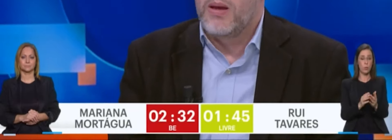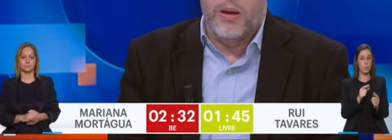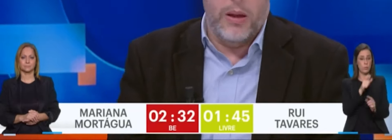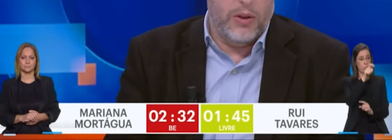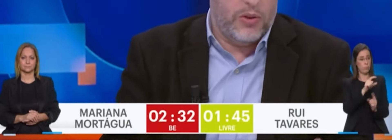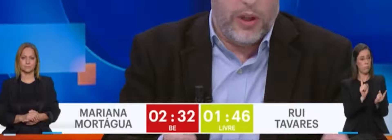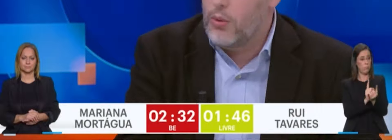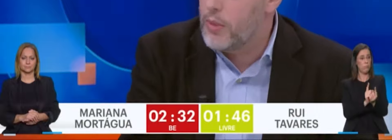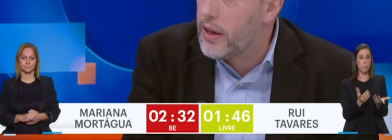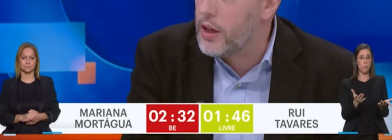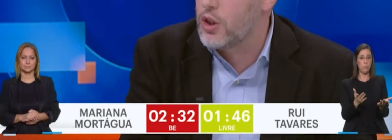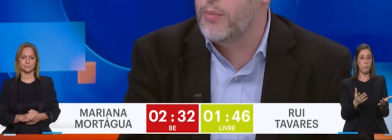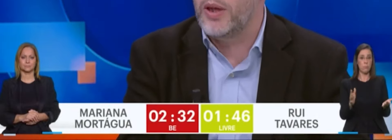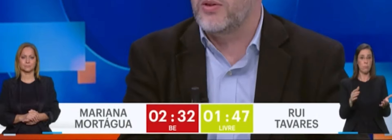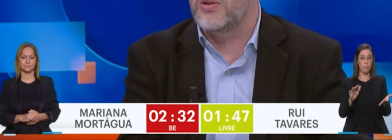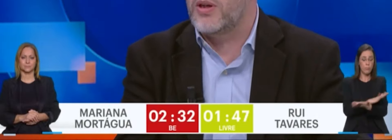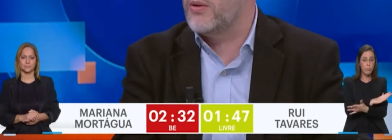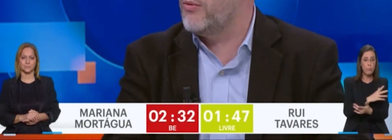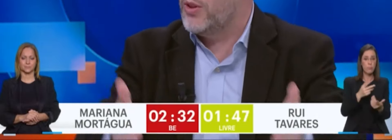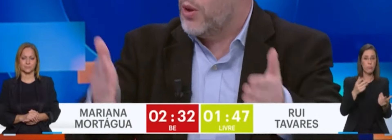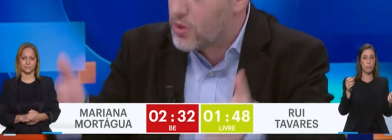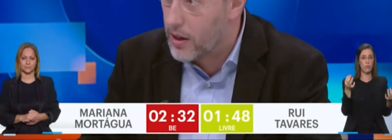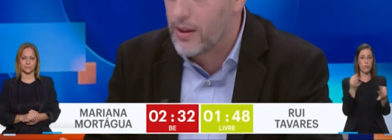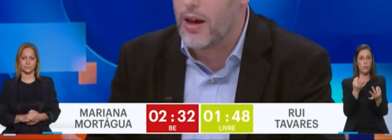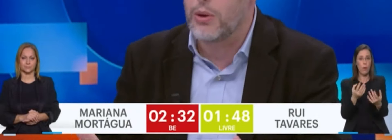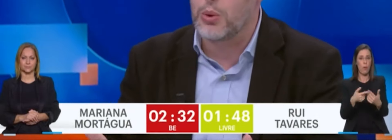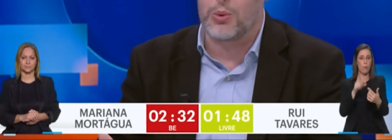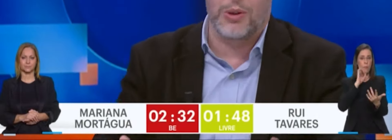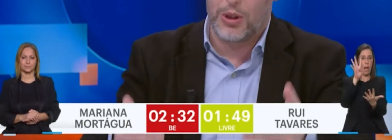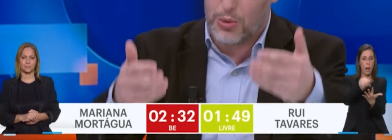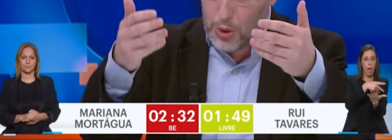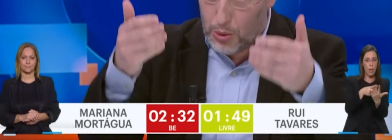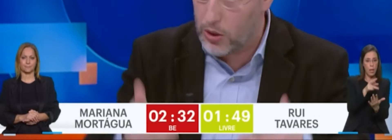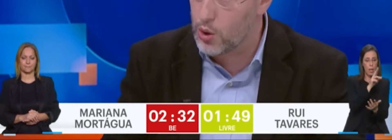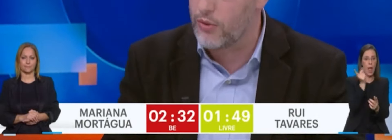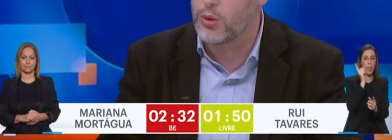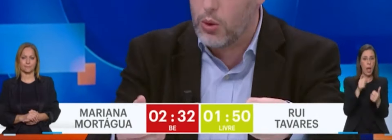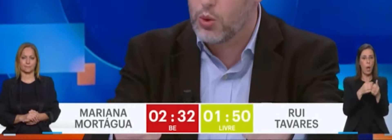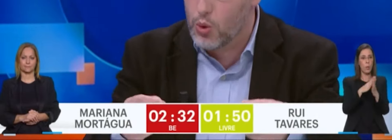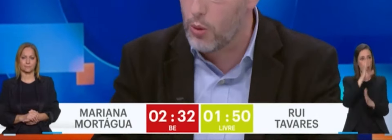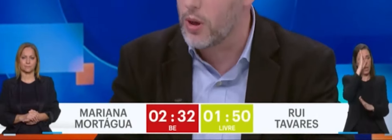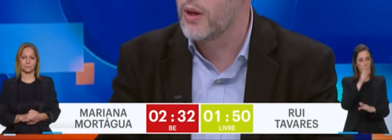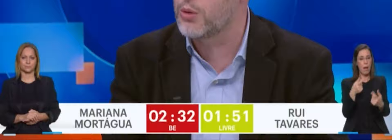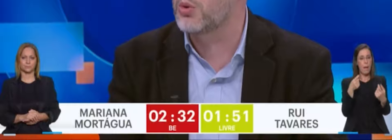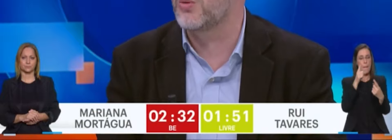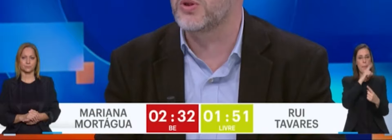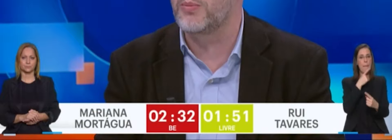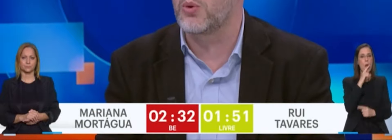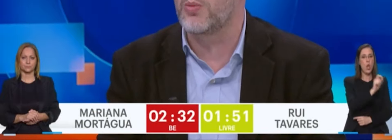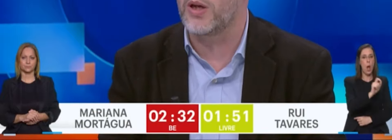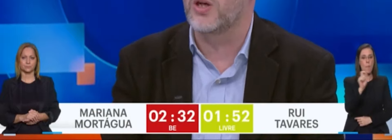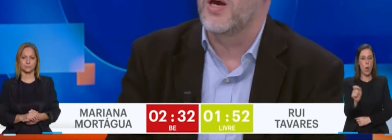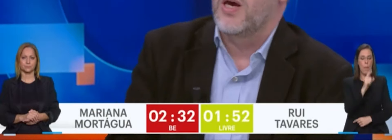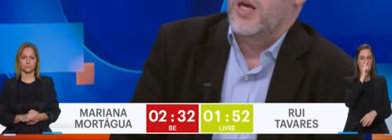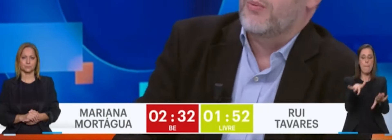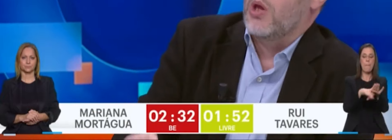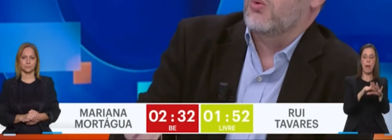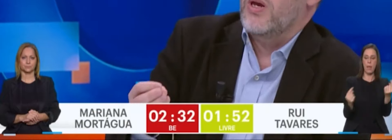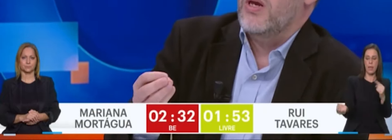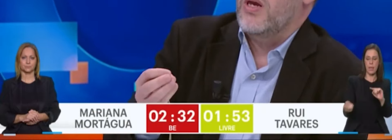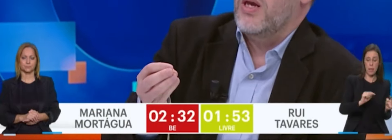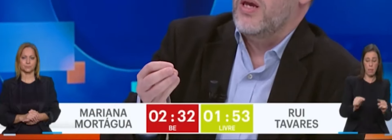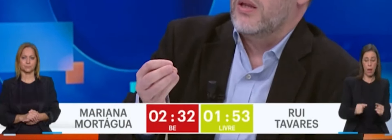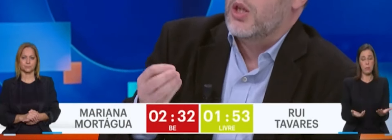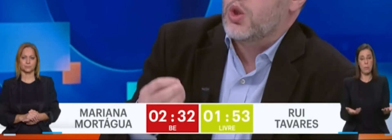ele saíram matérias na imprensa fizeram-se calendários todas as pessoas conhecem os grafismos tem o nome das pessoas que participam nos debates e